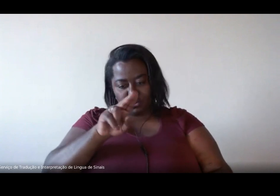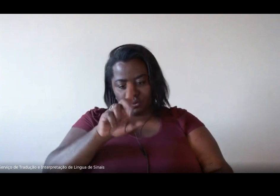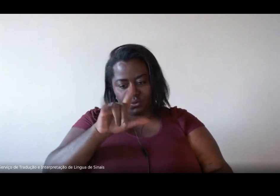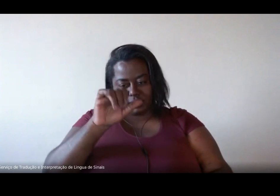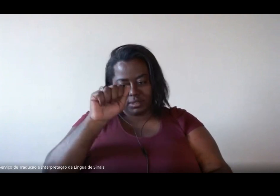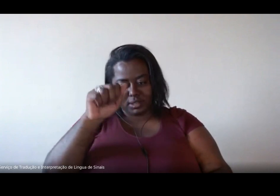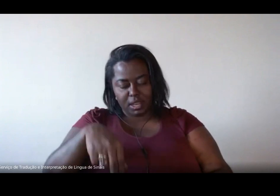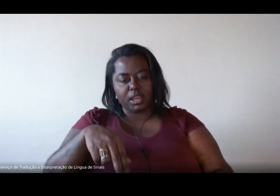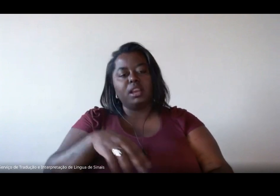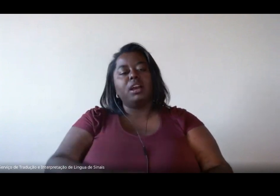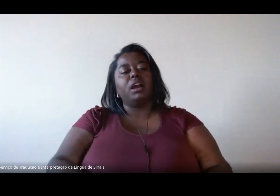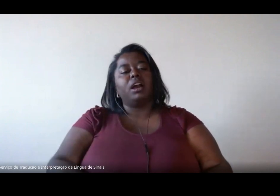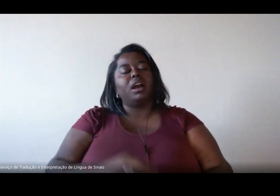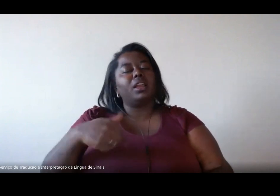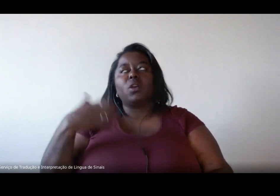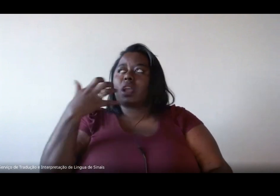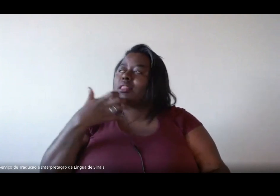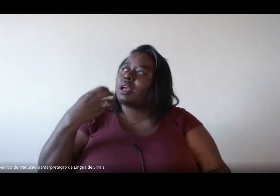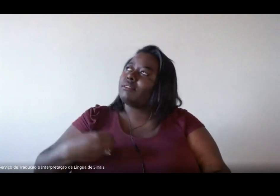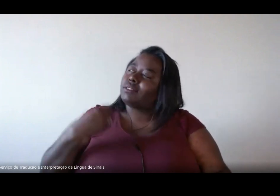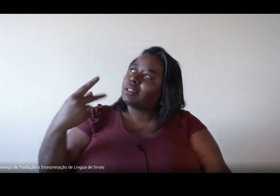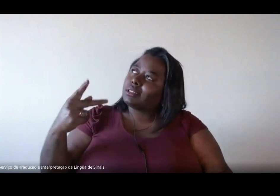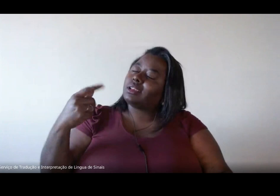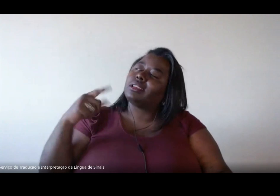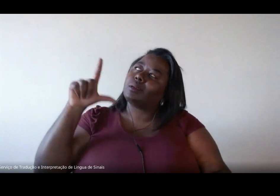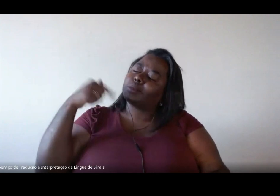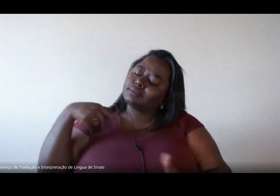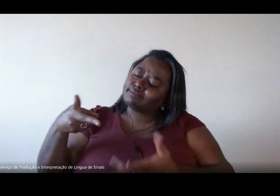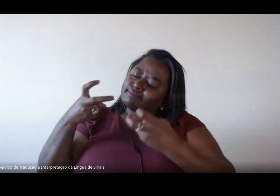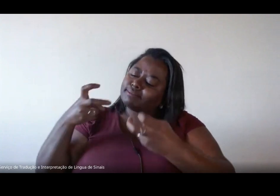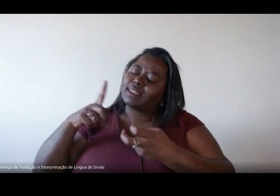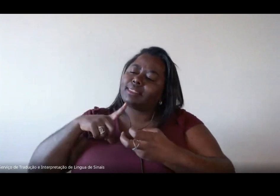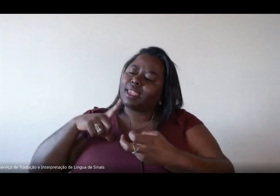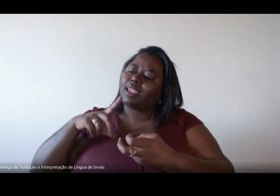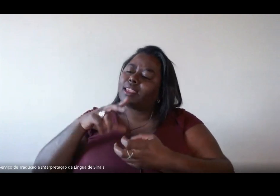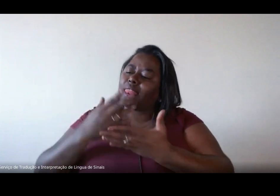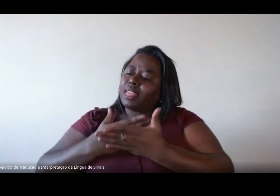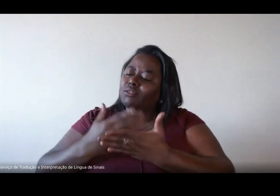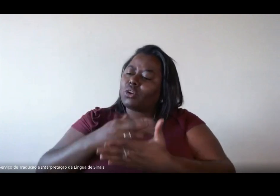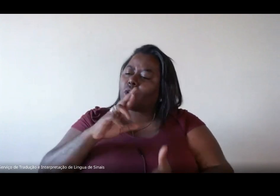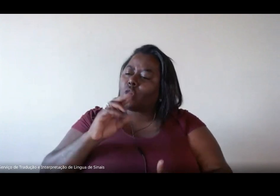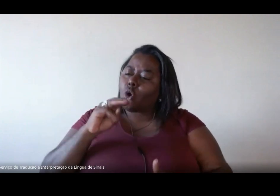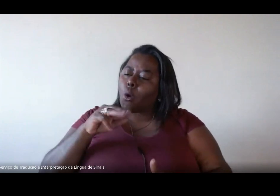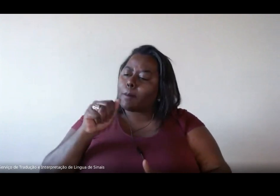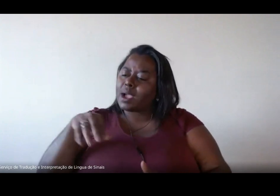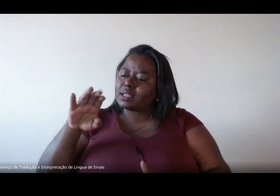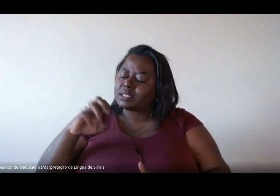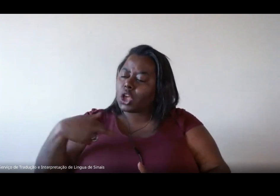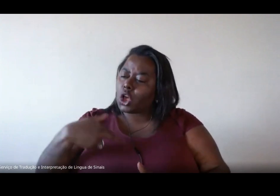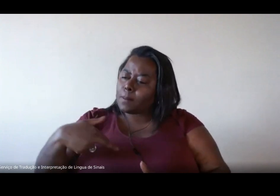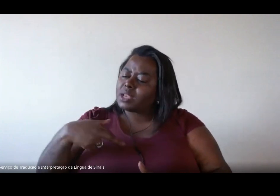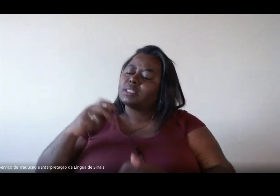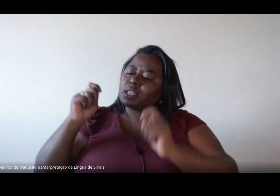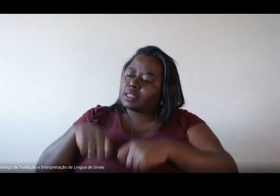Eu ficava encantada com a vida do Julián Sorrelli. E depois eu vi que há muitos romances que a gente pode extrair essa figura